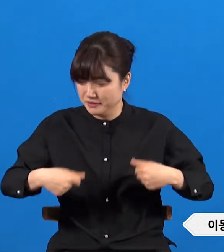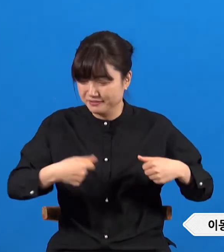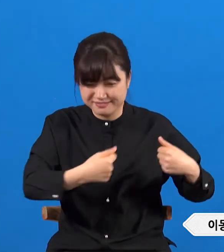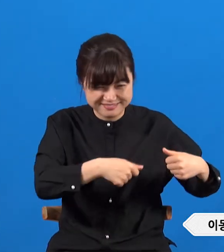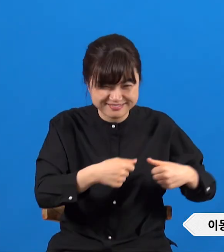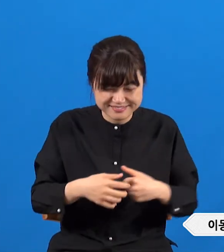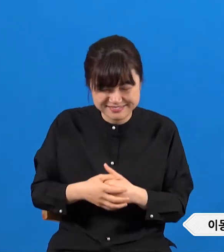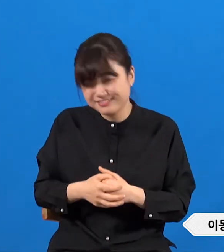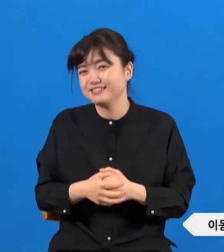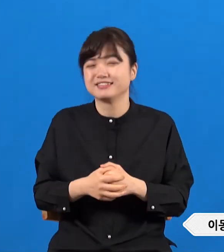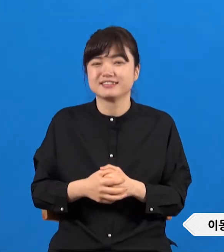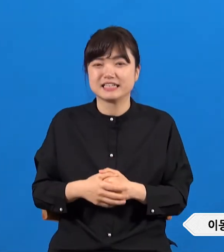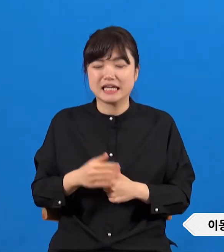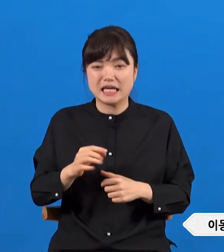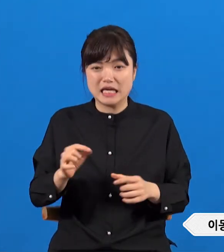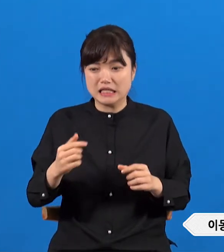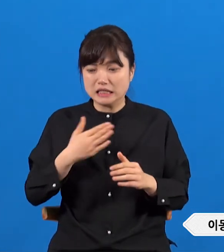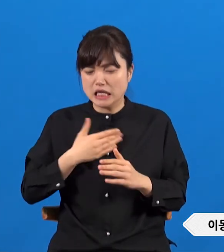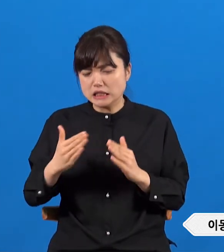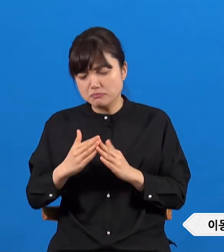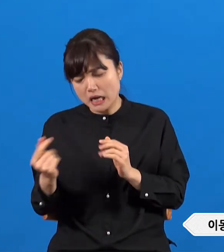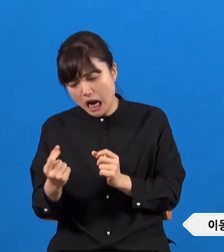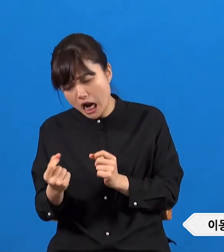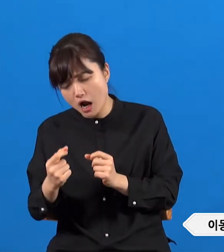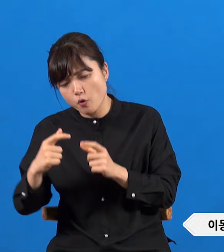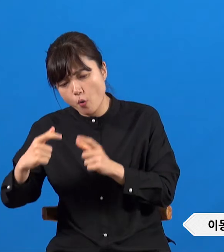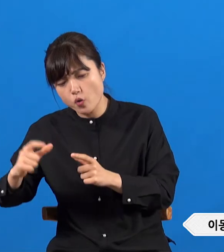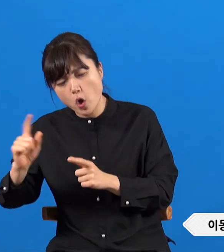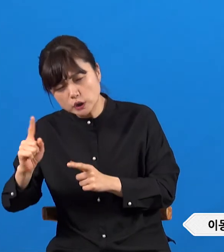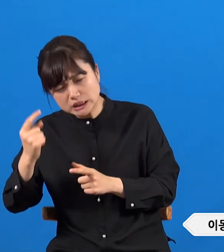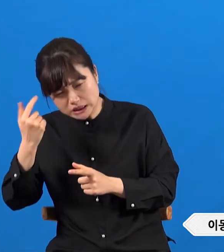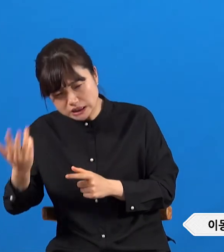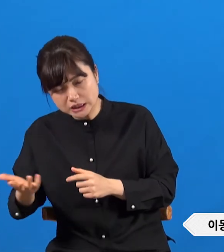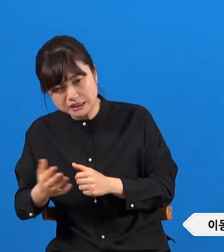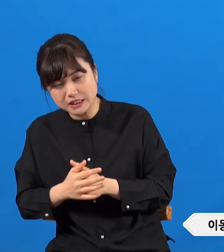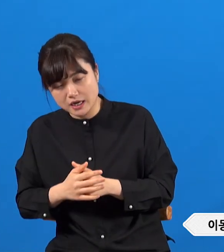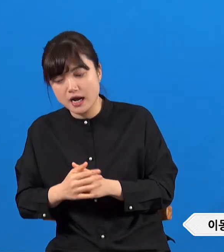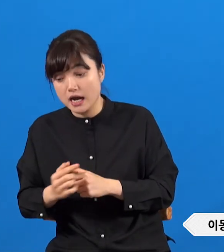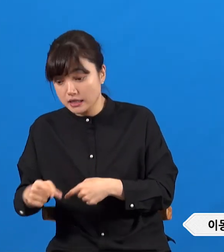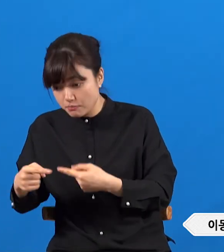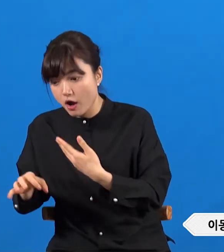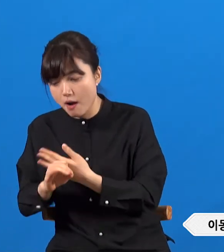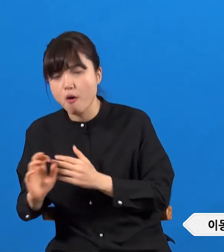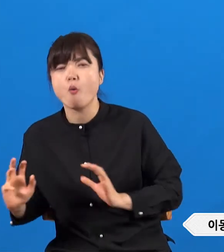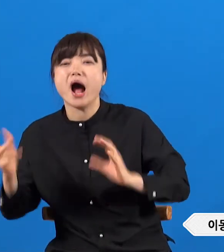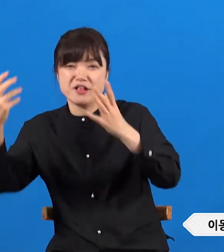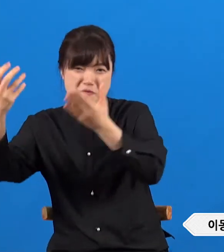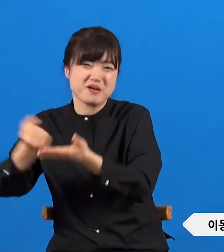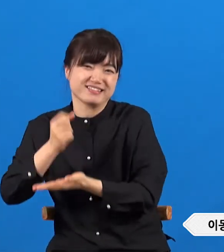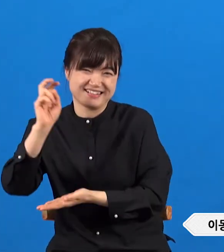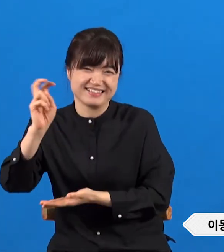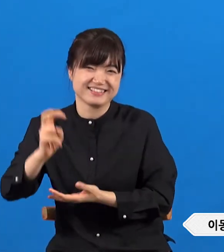다 하고, 내 집에서 가까운 곳이 어디 있느냐 가시면 여러분 열렬한 환영을 받습니다. 여러분